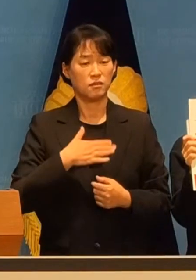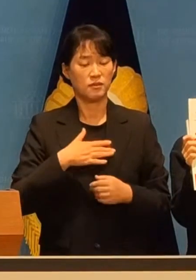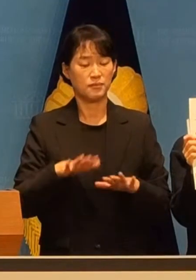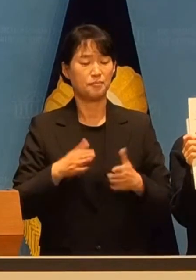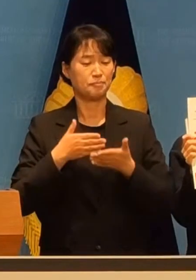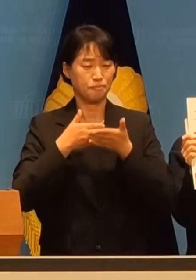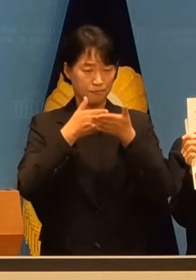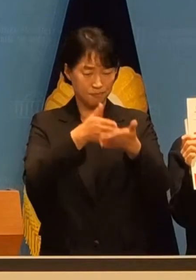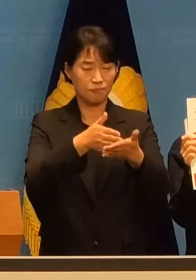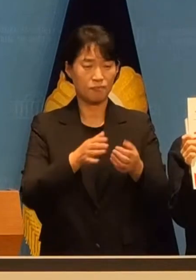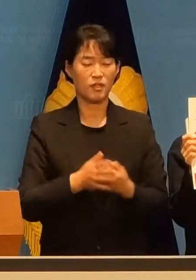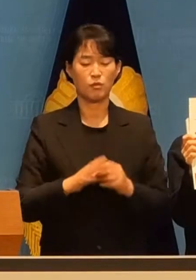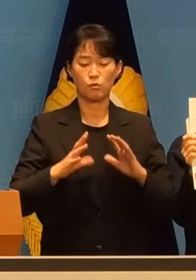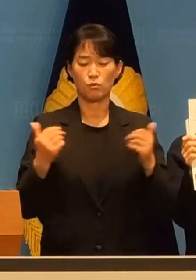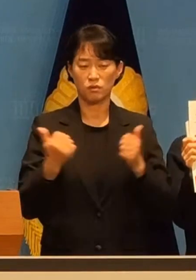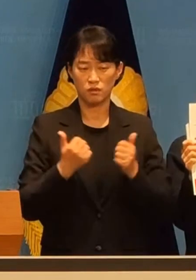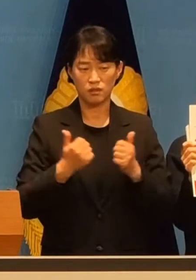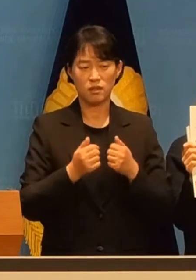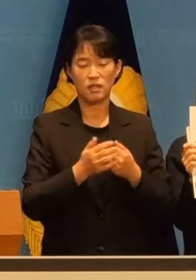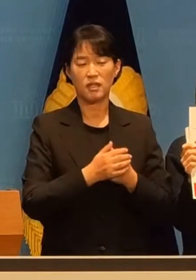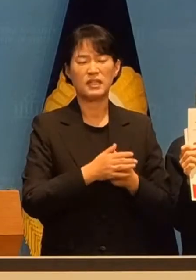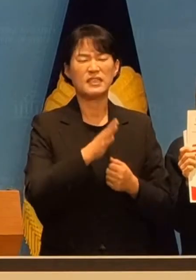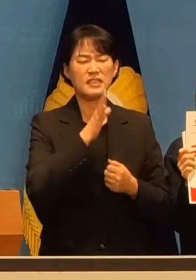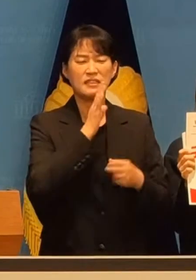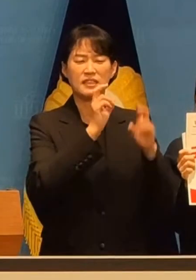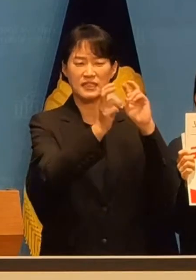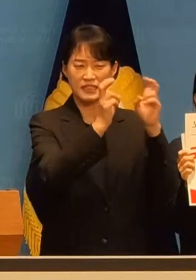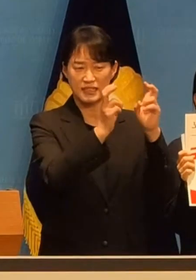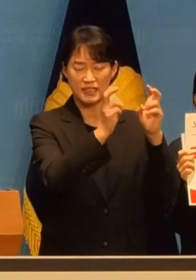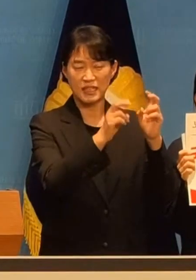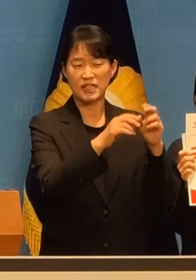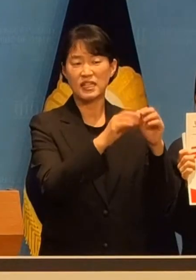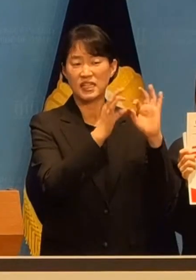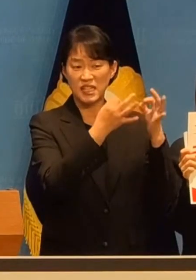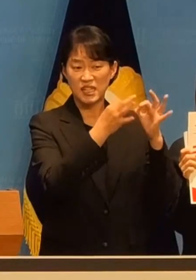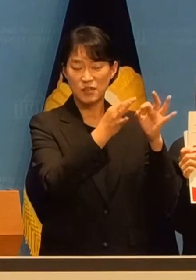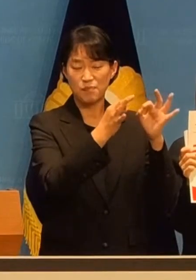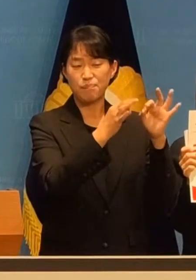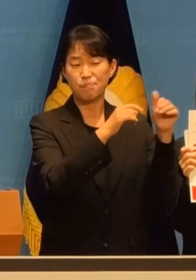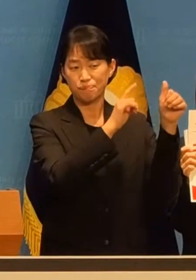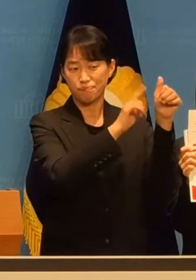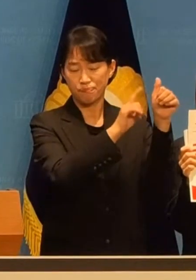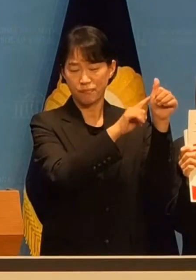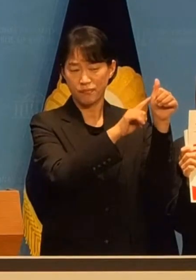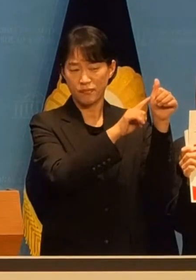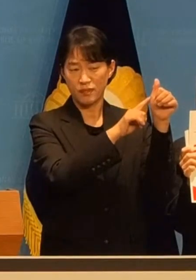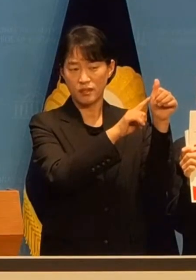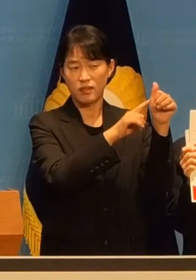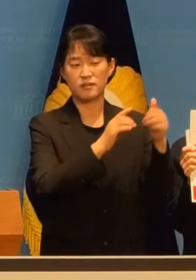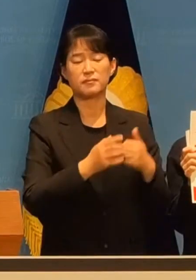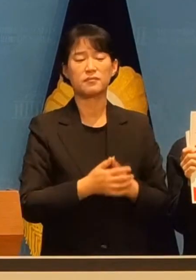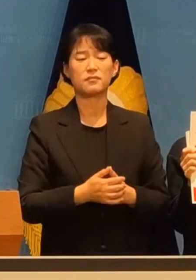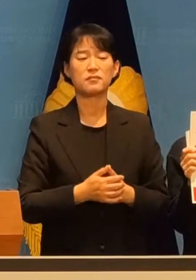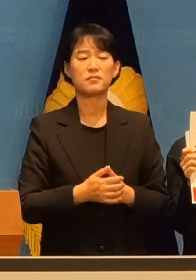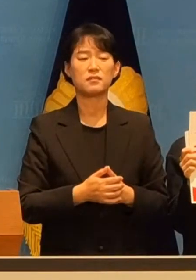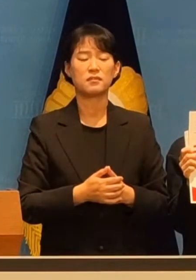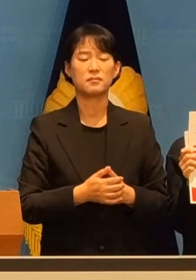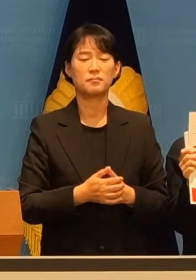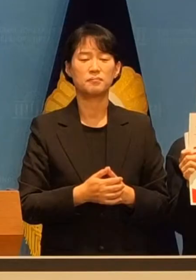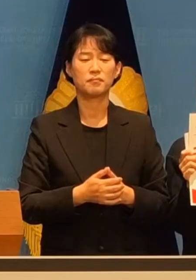제안합니다. 국회가 쿠팡의 진짜 사장 김범석 쿠팡 INC 이사회